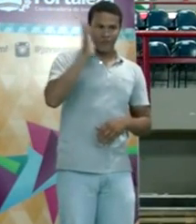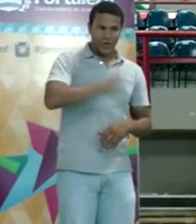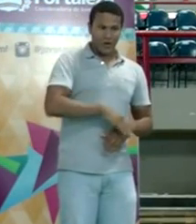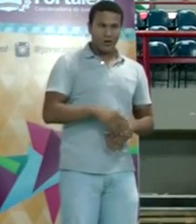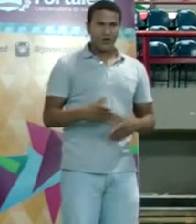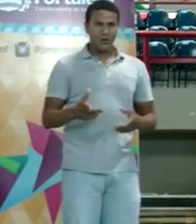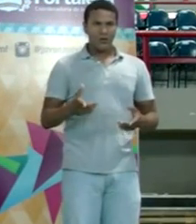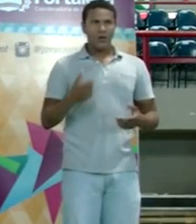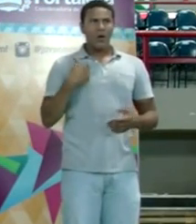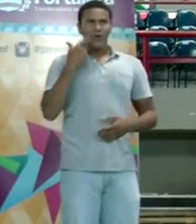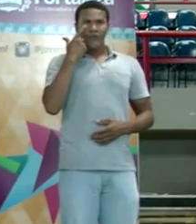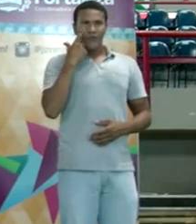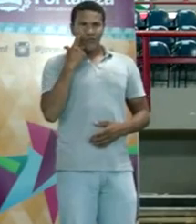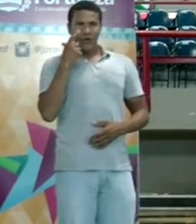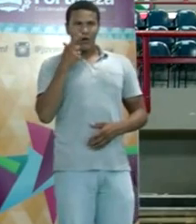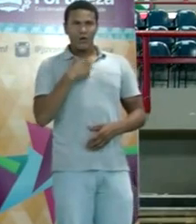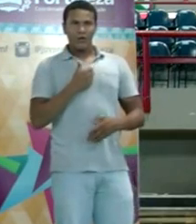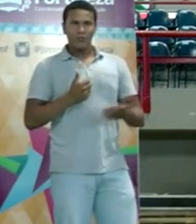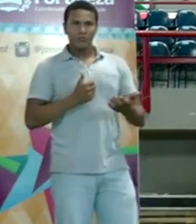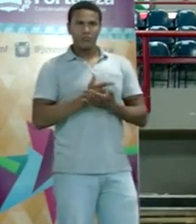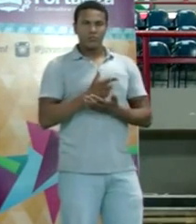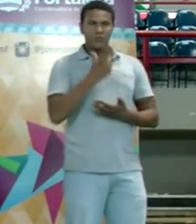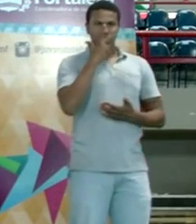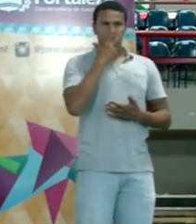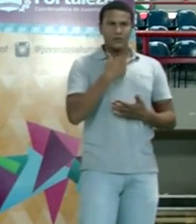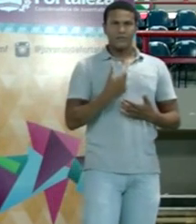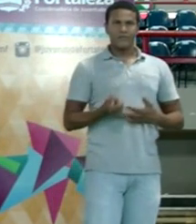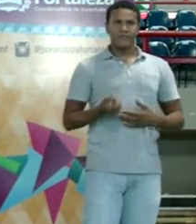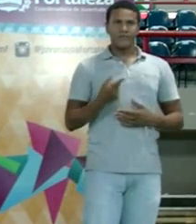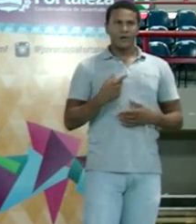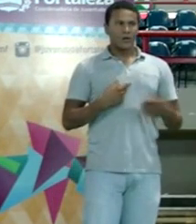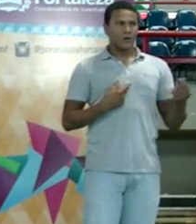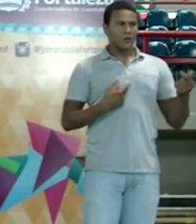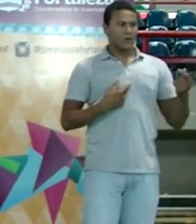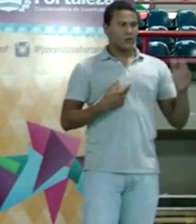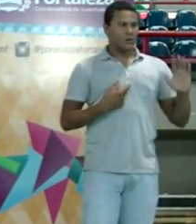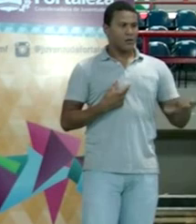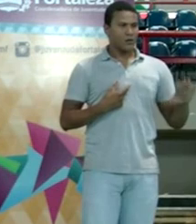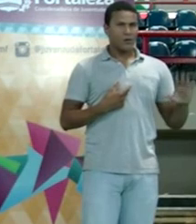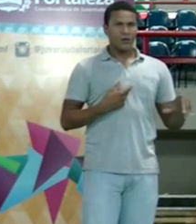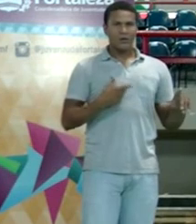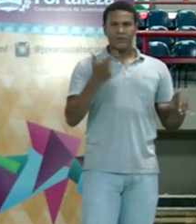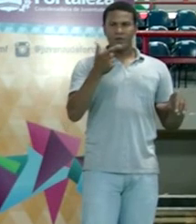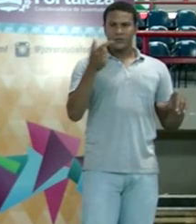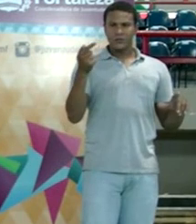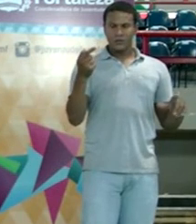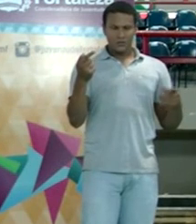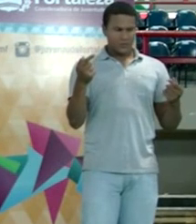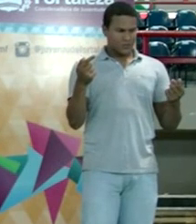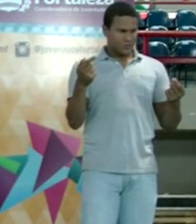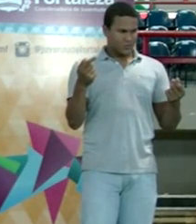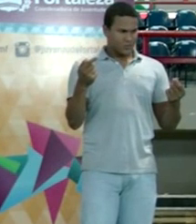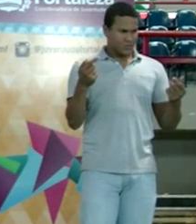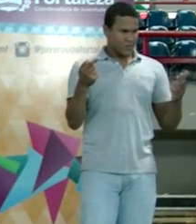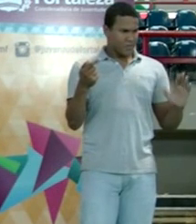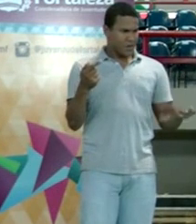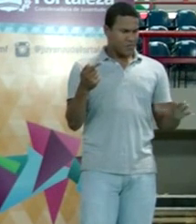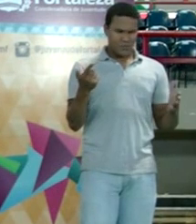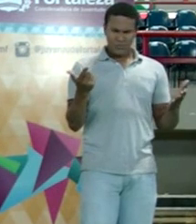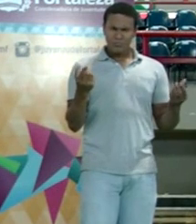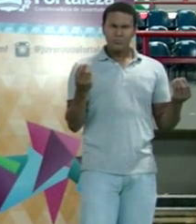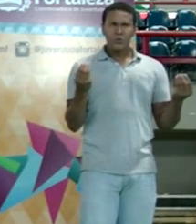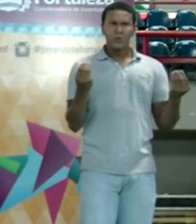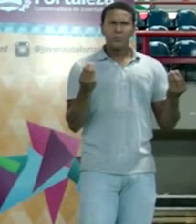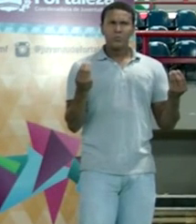para comprar um produto que é mais barato do que o frete, né? O cara revolta, bicho, um negócio desse é terrível. Aí o